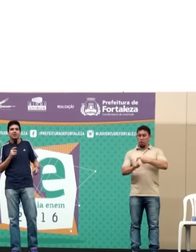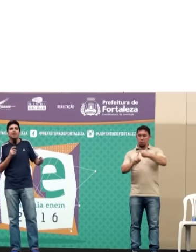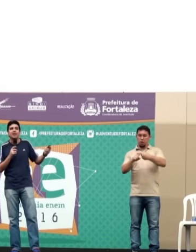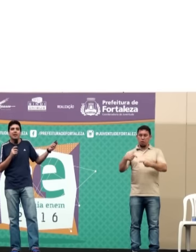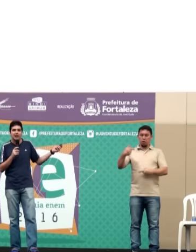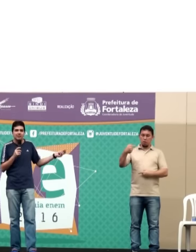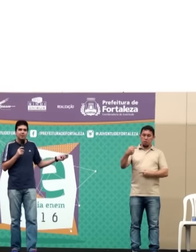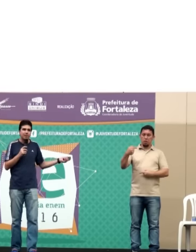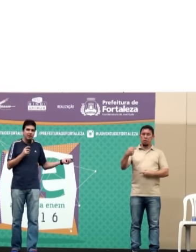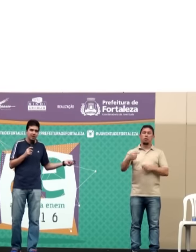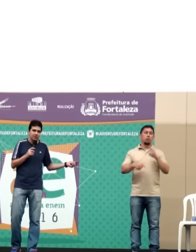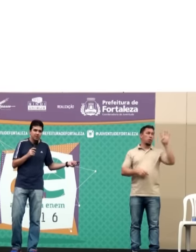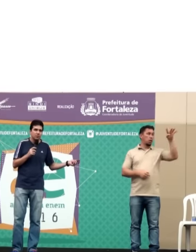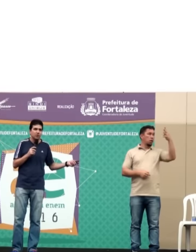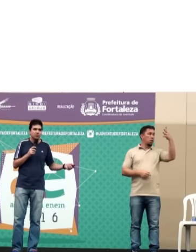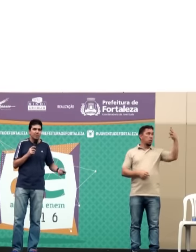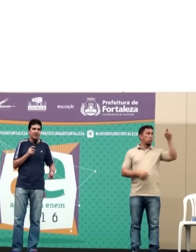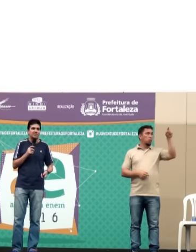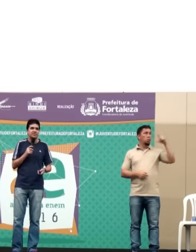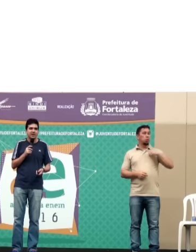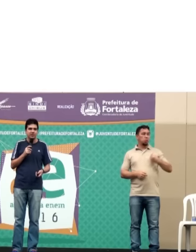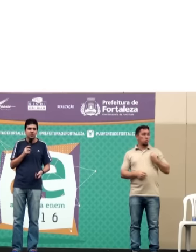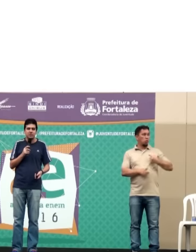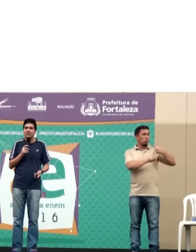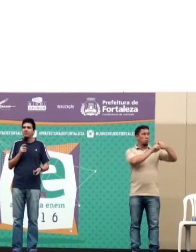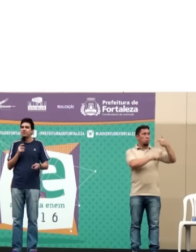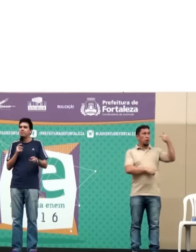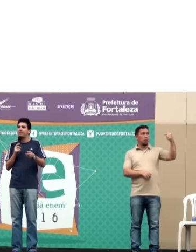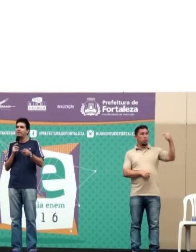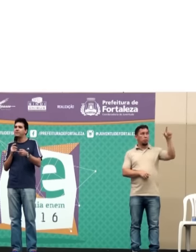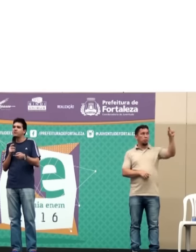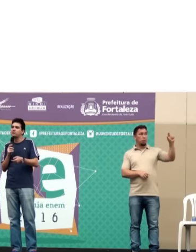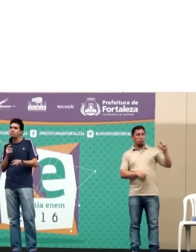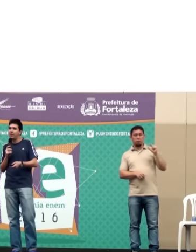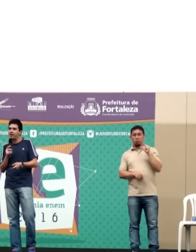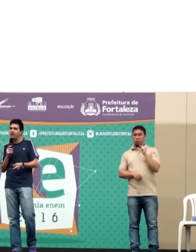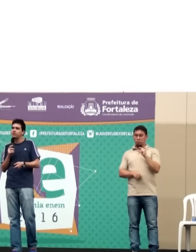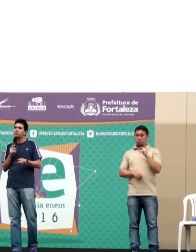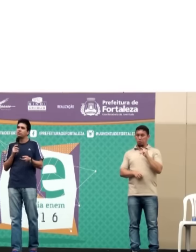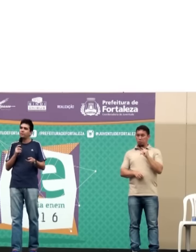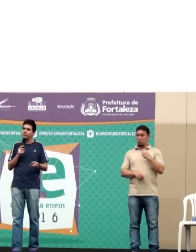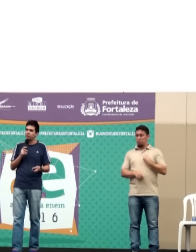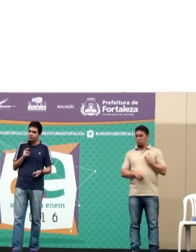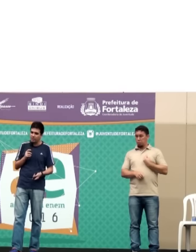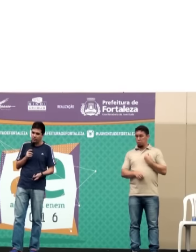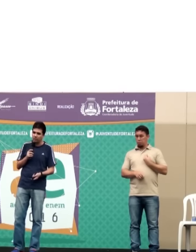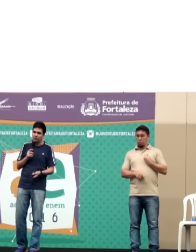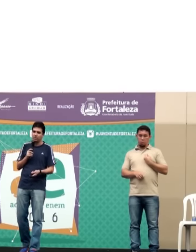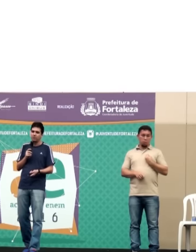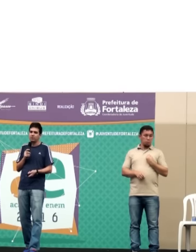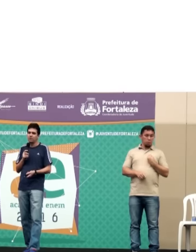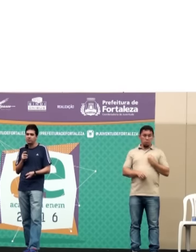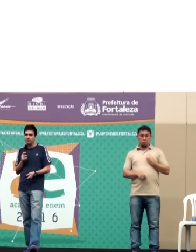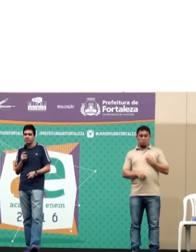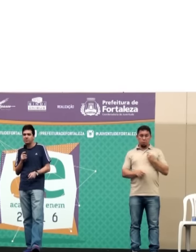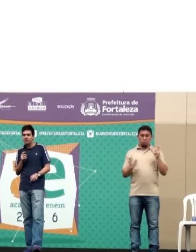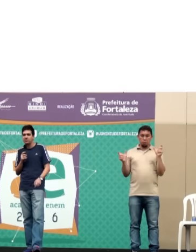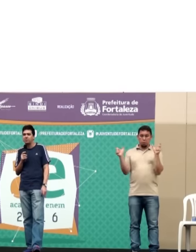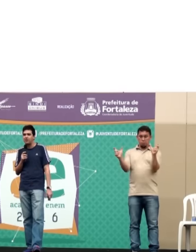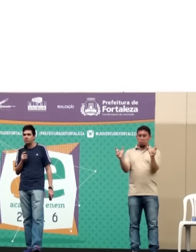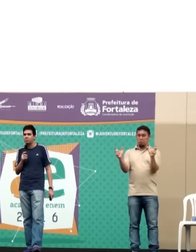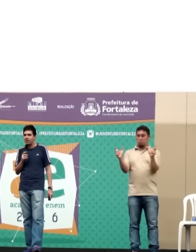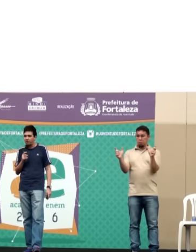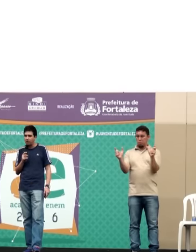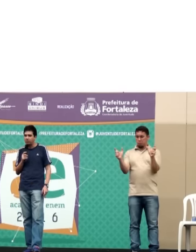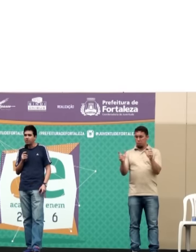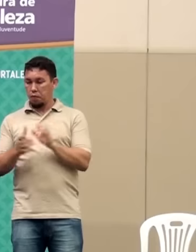7. Lá na tabela, quando é mais 7, tem prefixo per, sufixo ico. Então, esse ácido